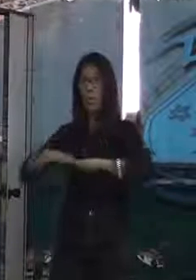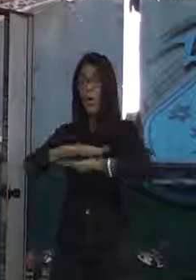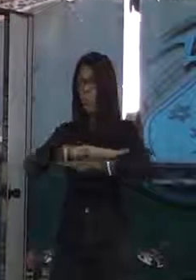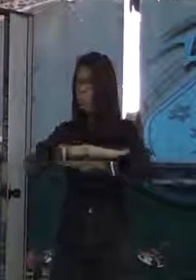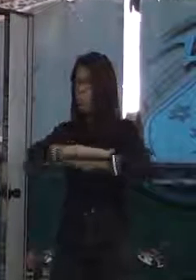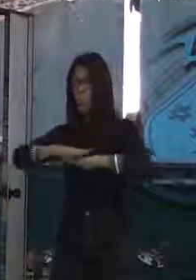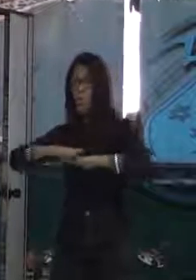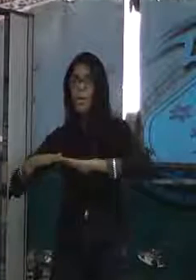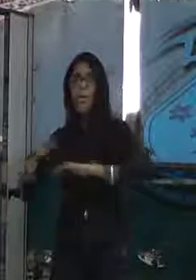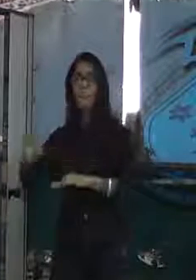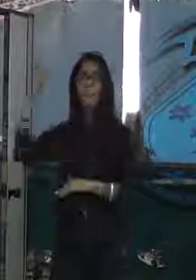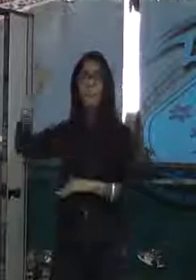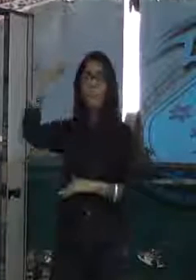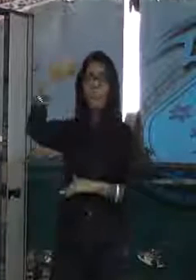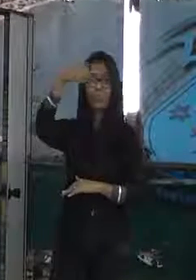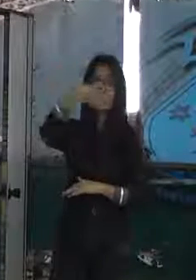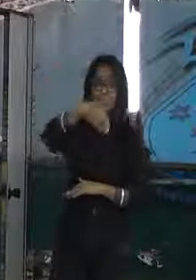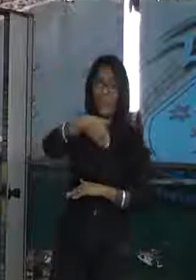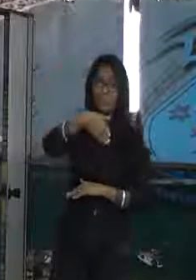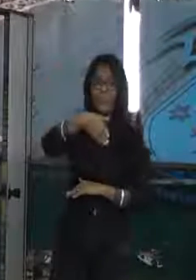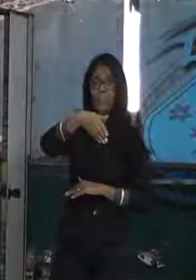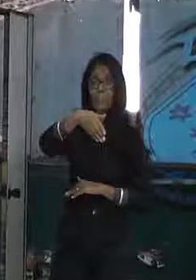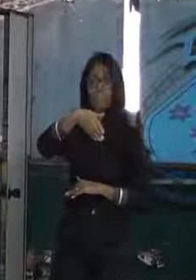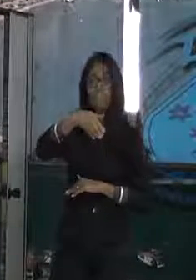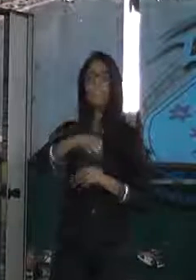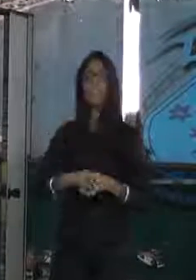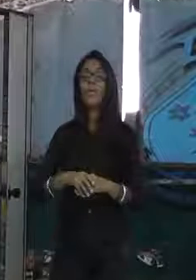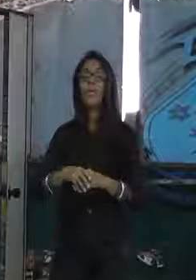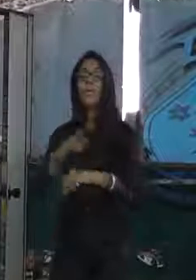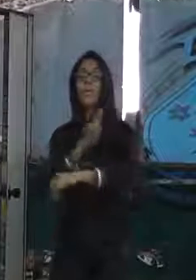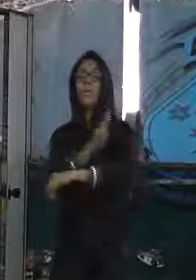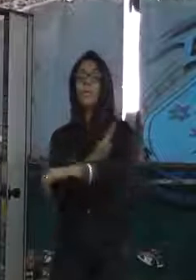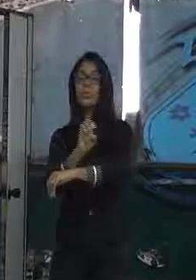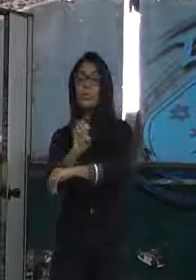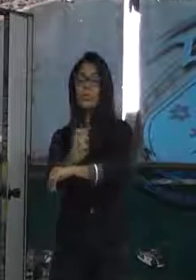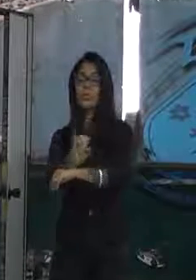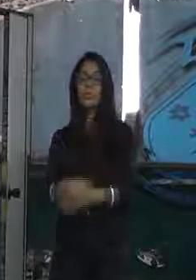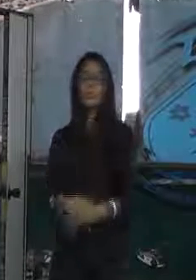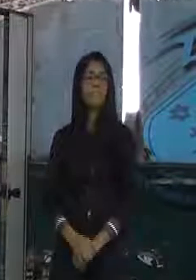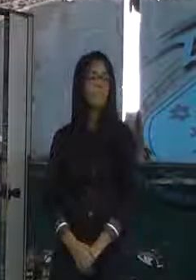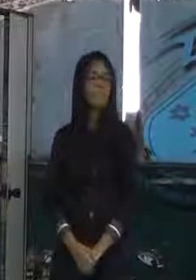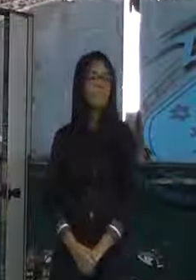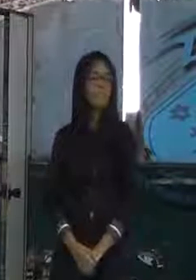com a ajuda do município também. Os 10 minutos, vereador.